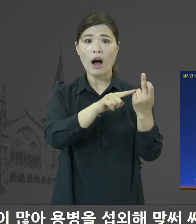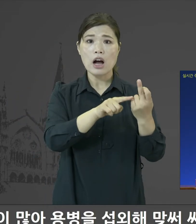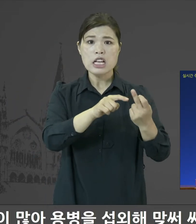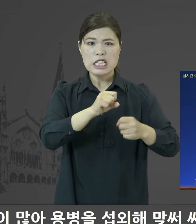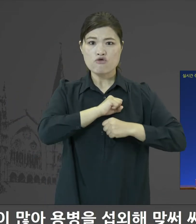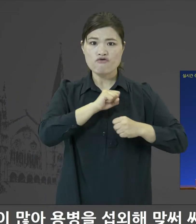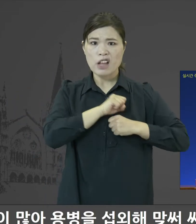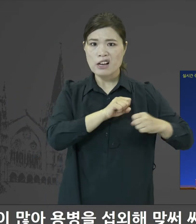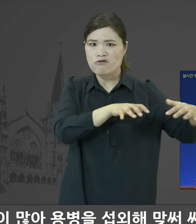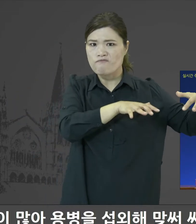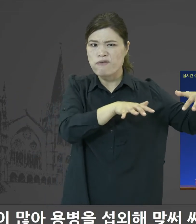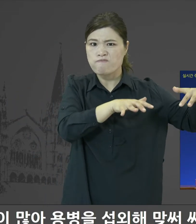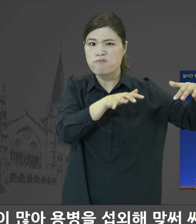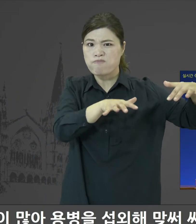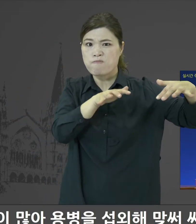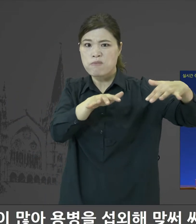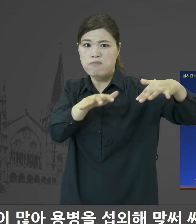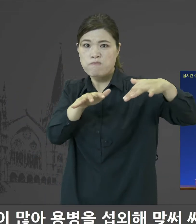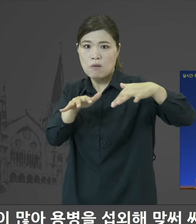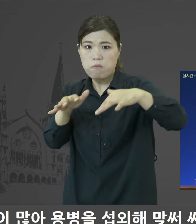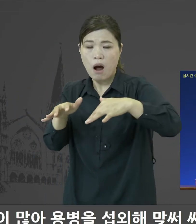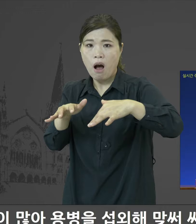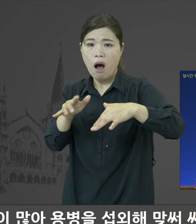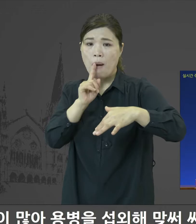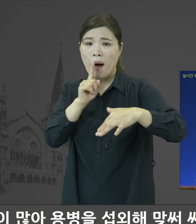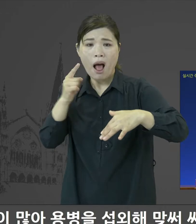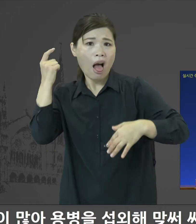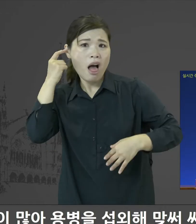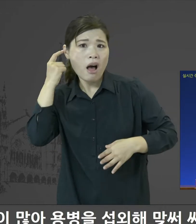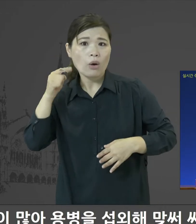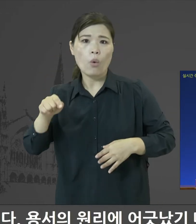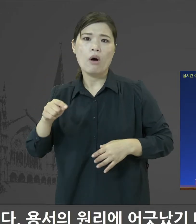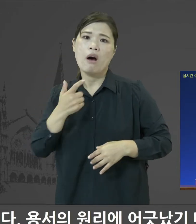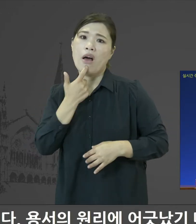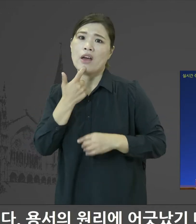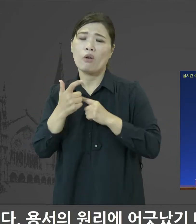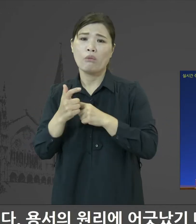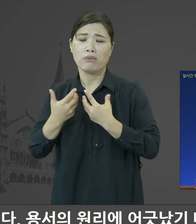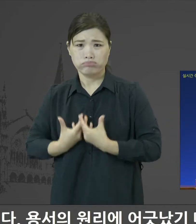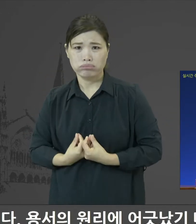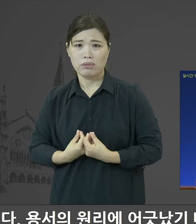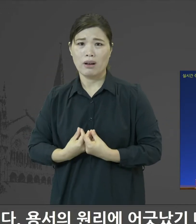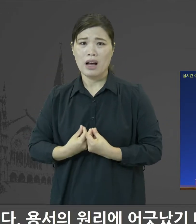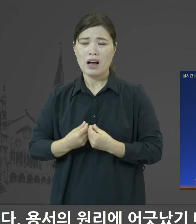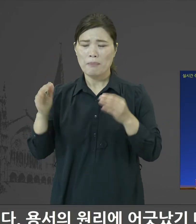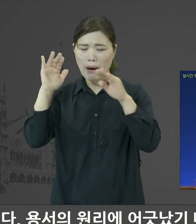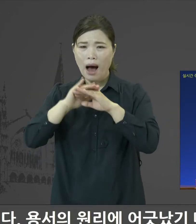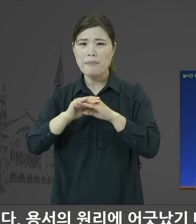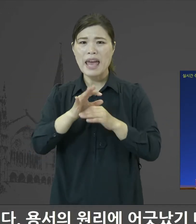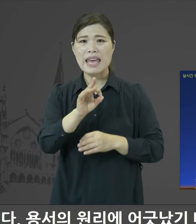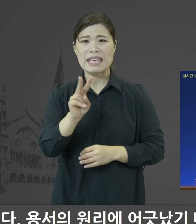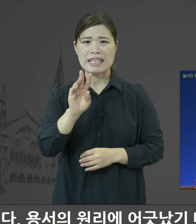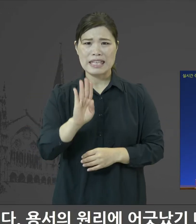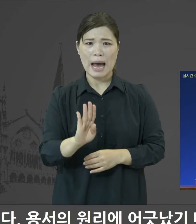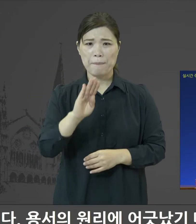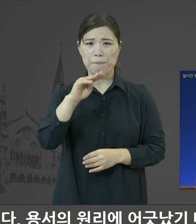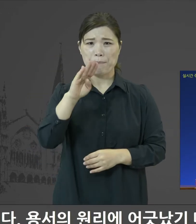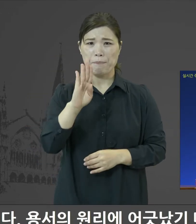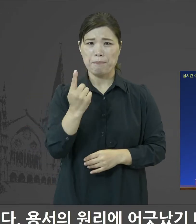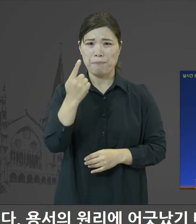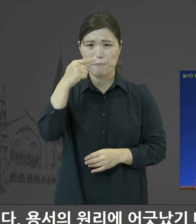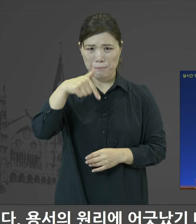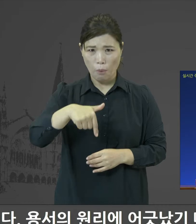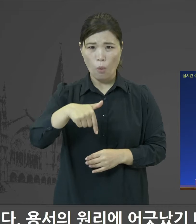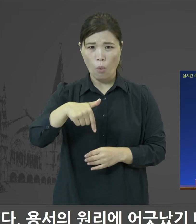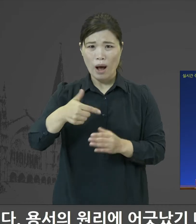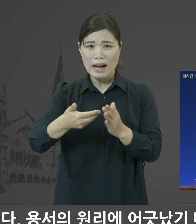끌고 군사를 끌고 사병을 끌고 나온다는 얘기를 듣고 야곱은 무너지는 겁니다. 그날 밤 야곱이 야복강가에 엎드렸던 사실 기억하시죠?